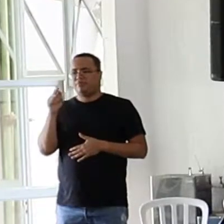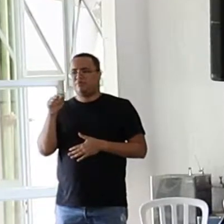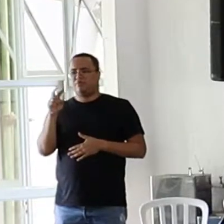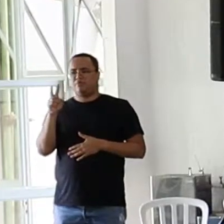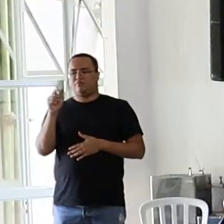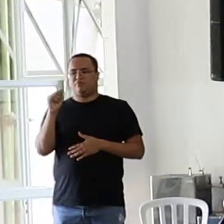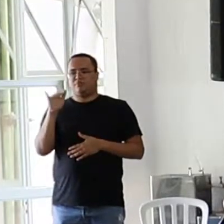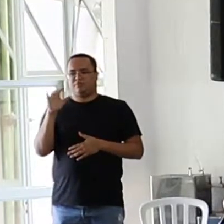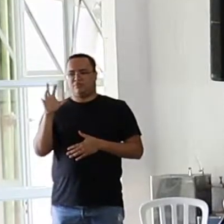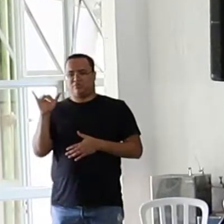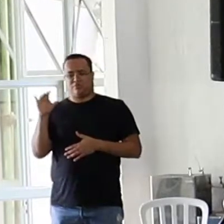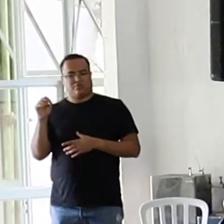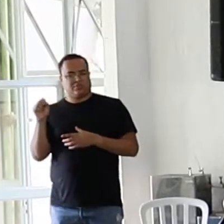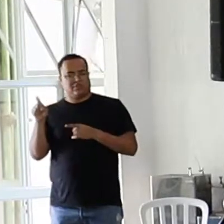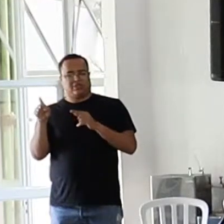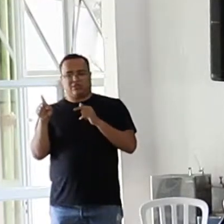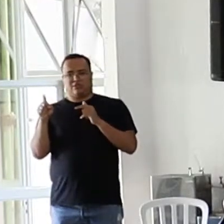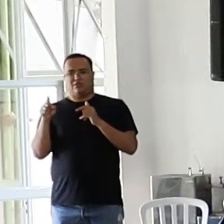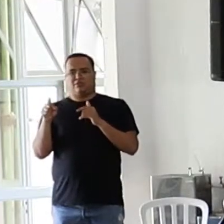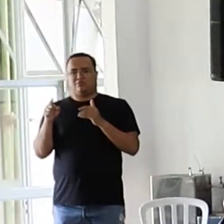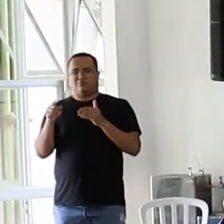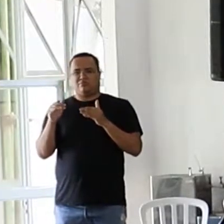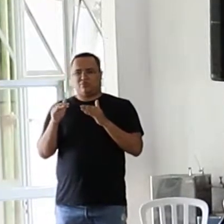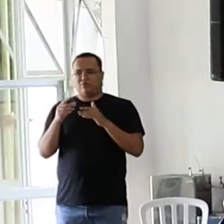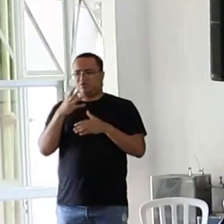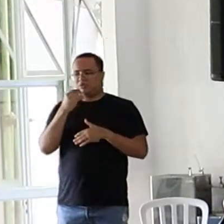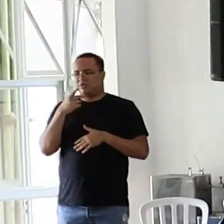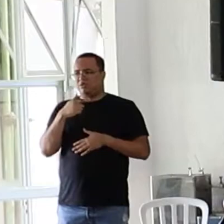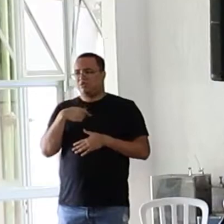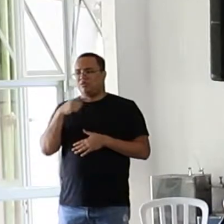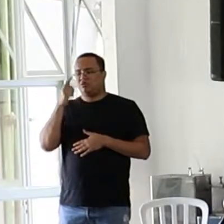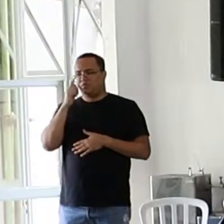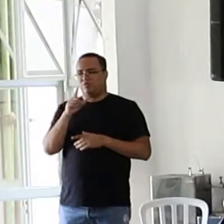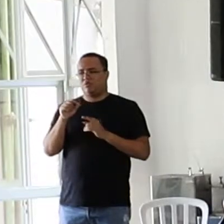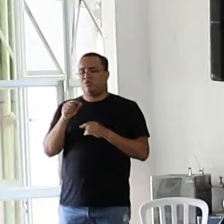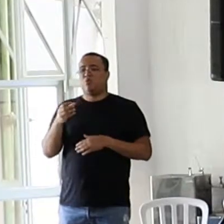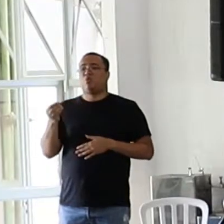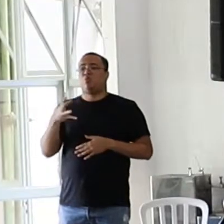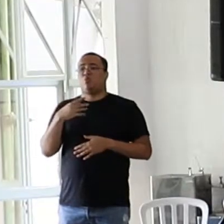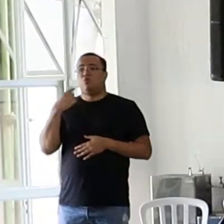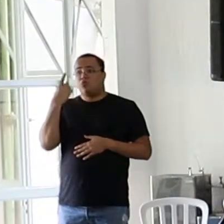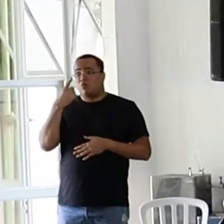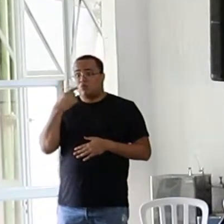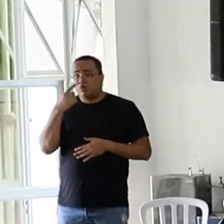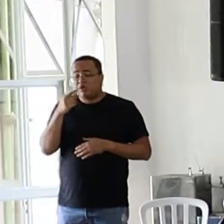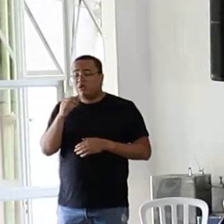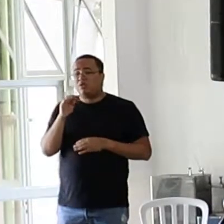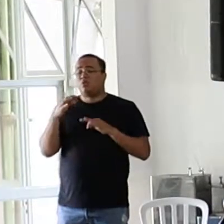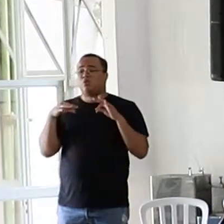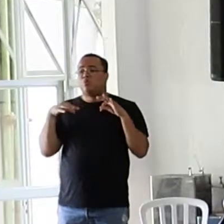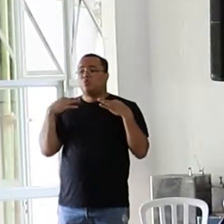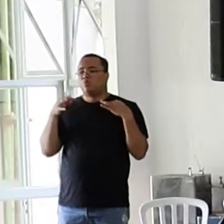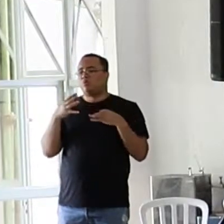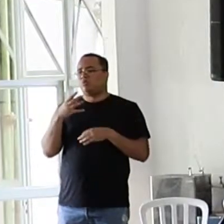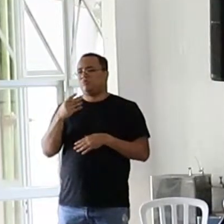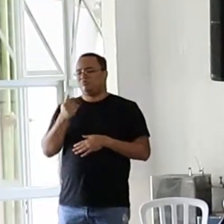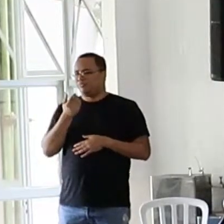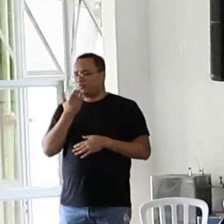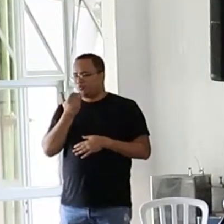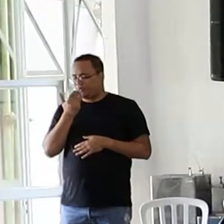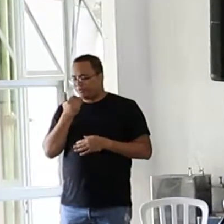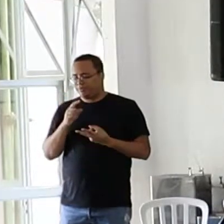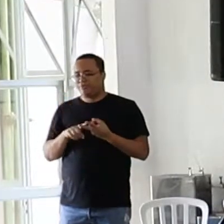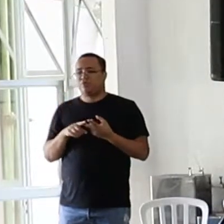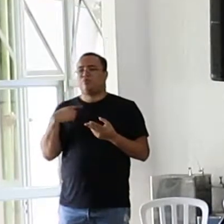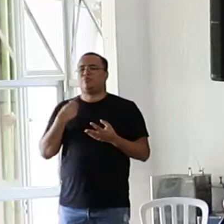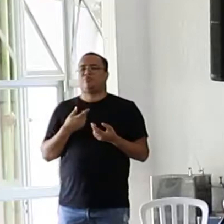um uma parceria com ele e lançando um produto chamado Sabor e sustentabilidade então a gente fica muito feliz em saber